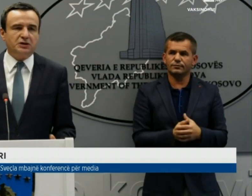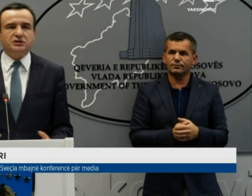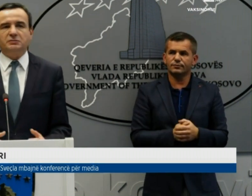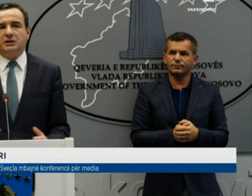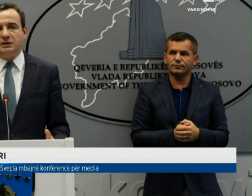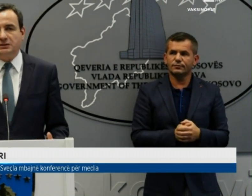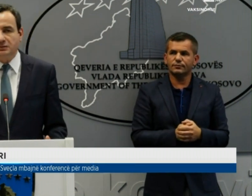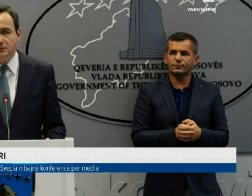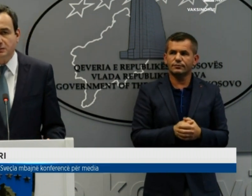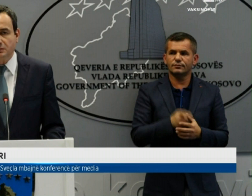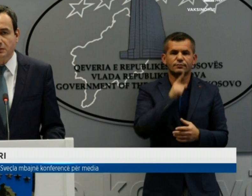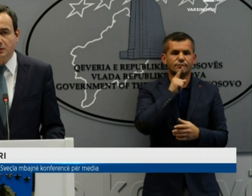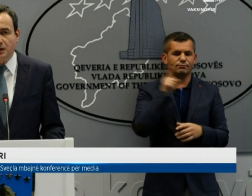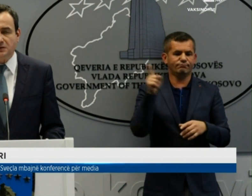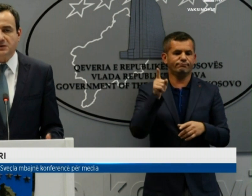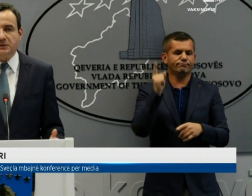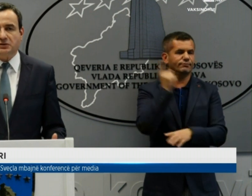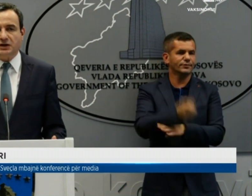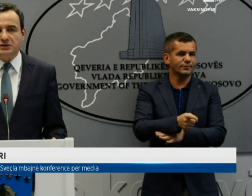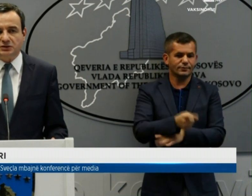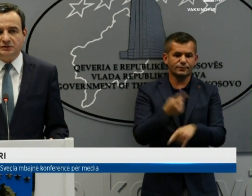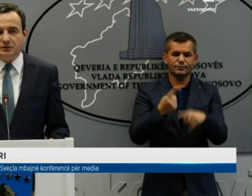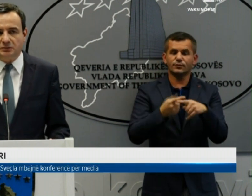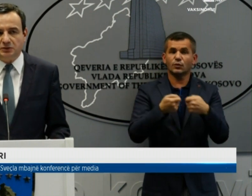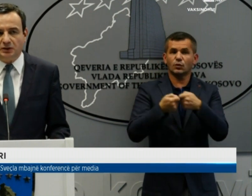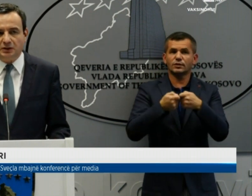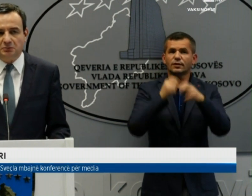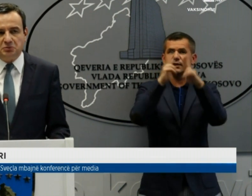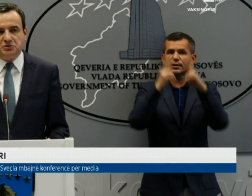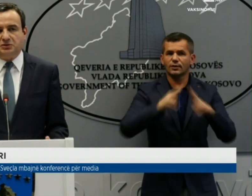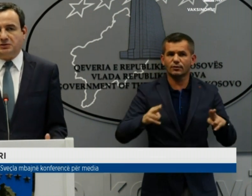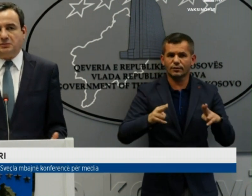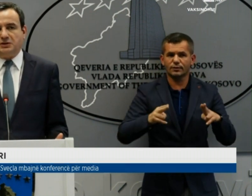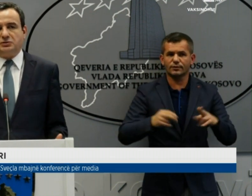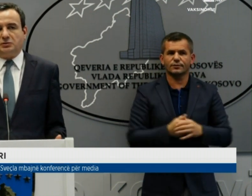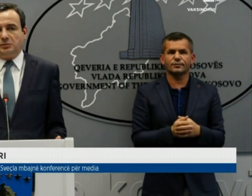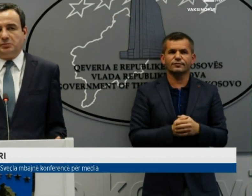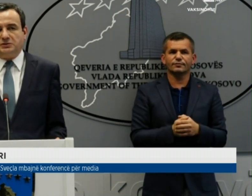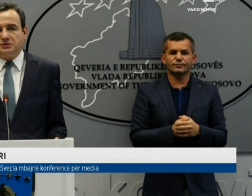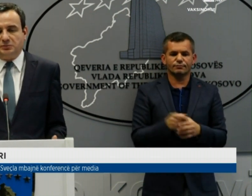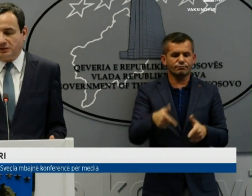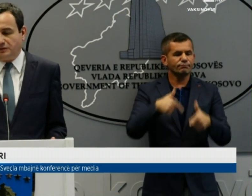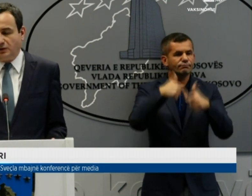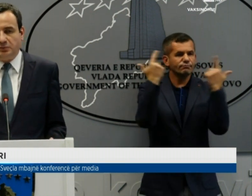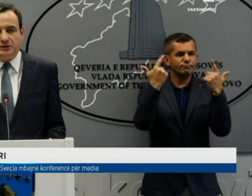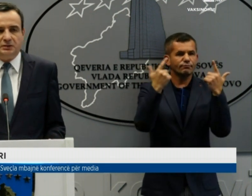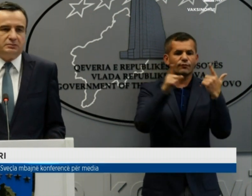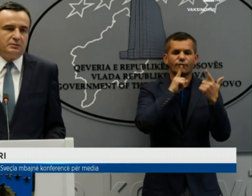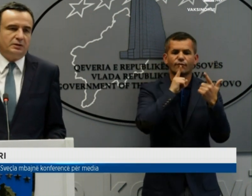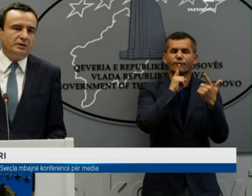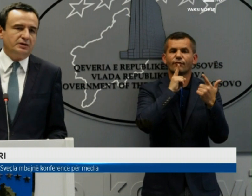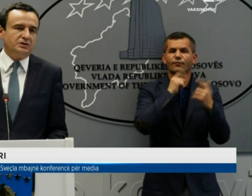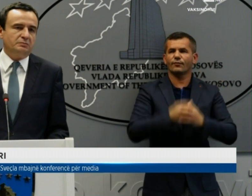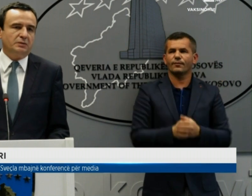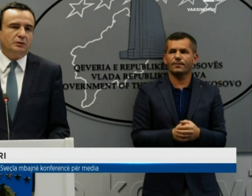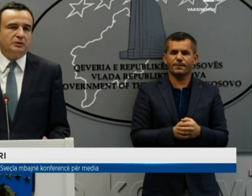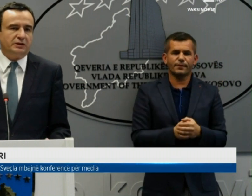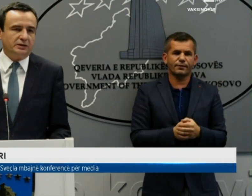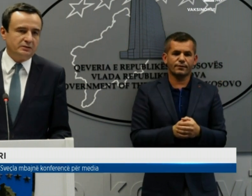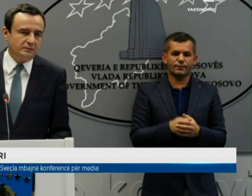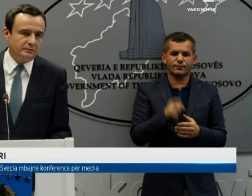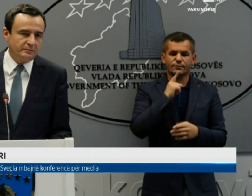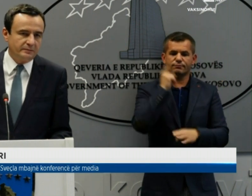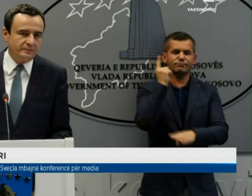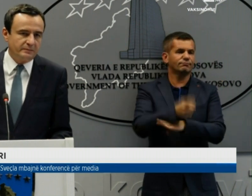Atje është një regjim hibrid, edhe sipas organizatave ndërkombëtare, po gjithnjë më e qartë po bëhet se bëhet fjalë për një regjim